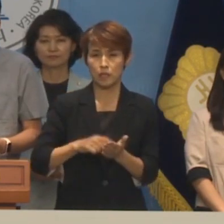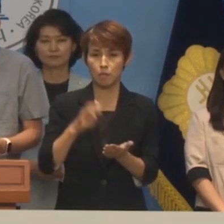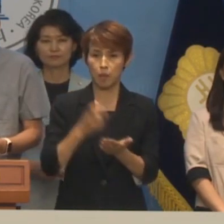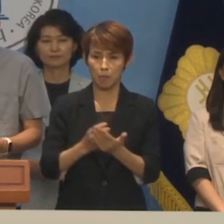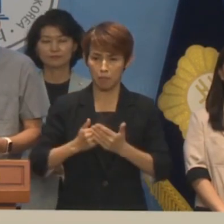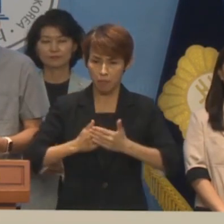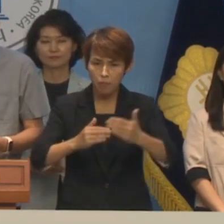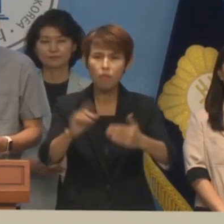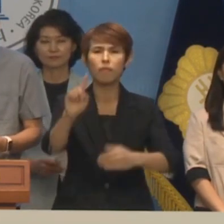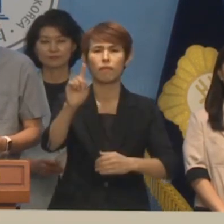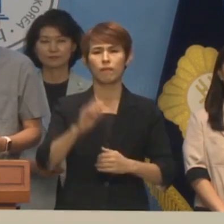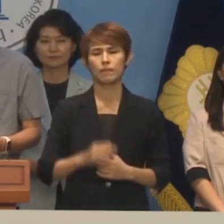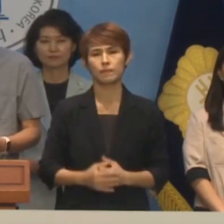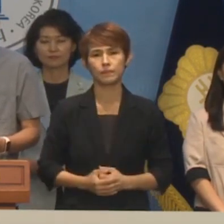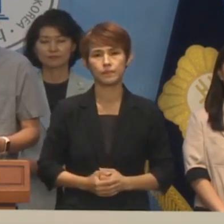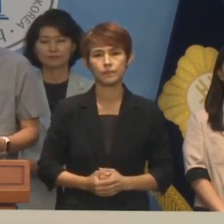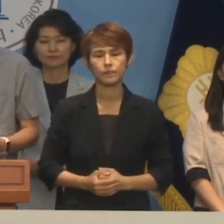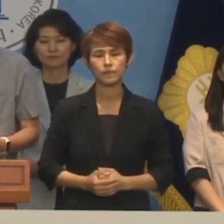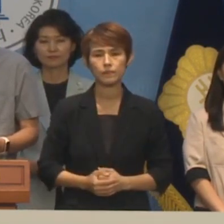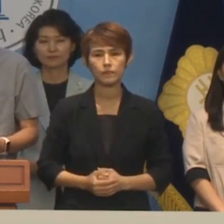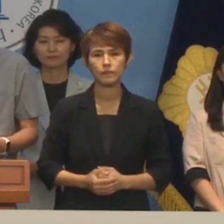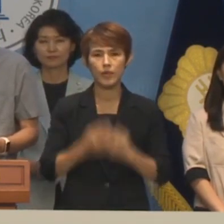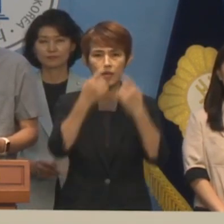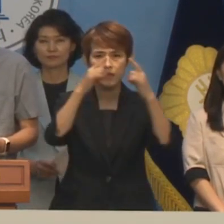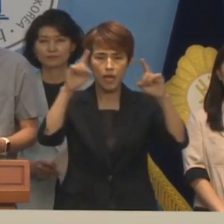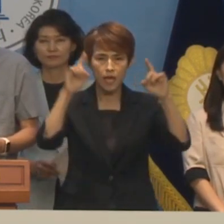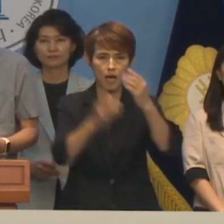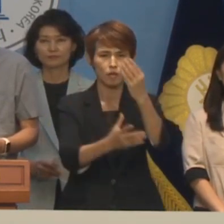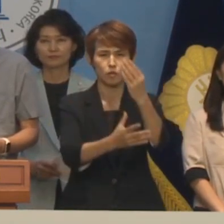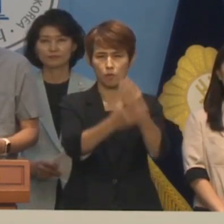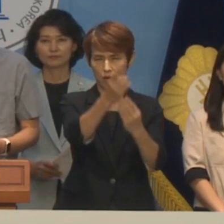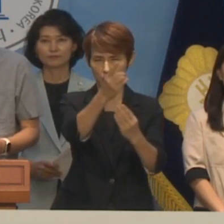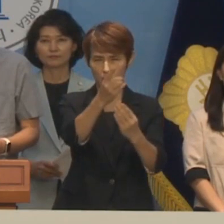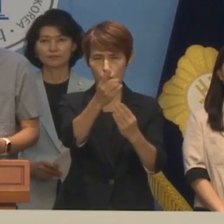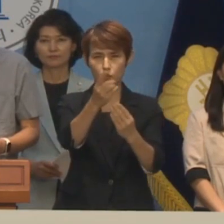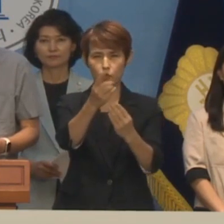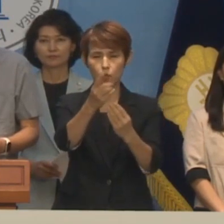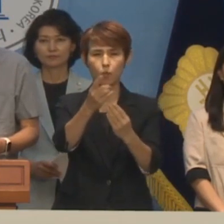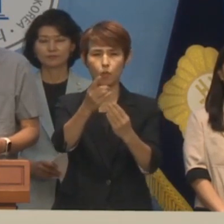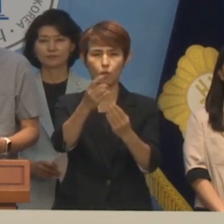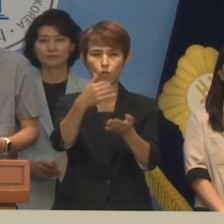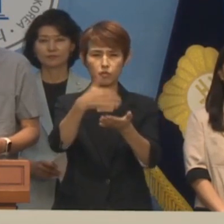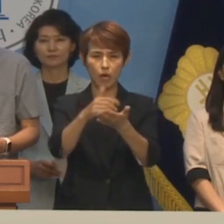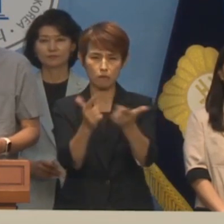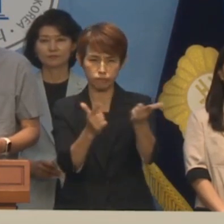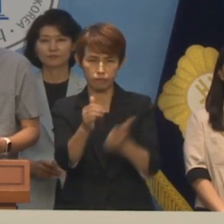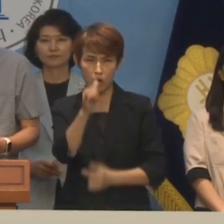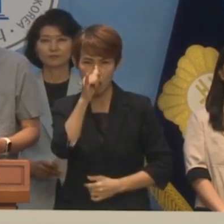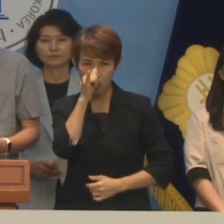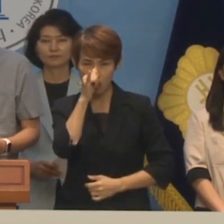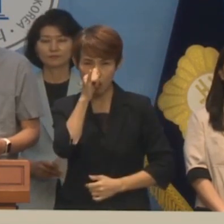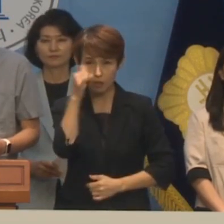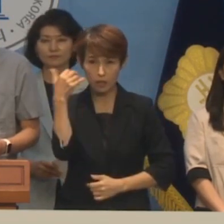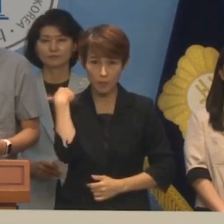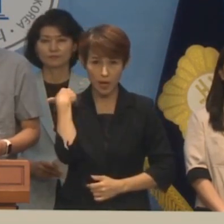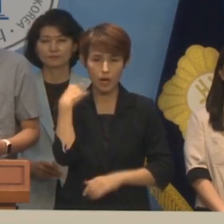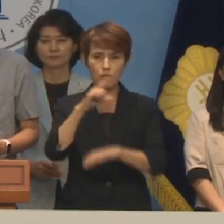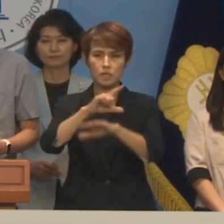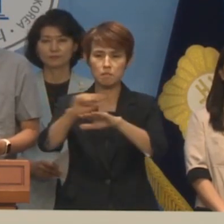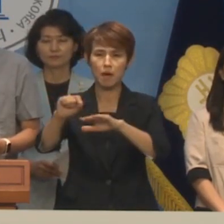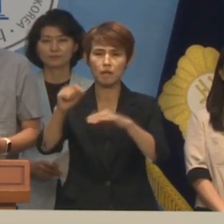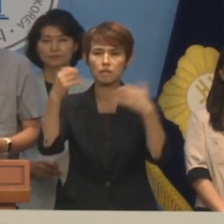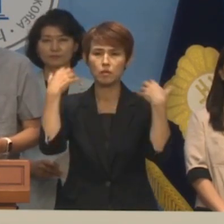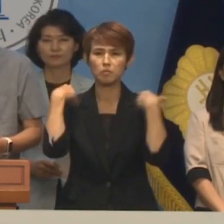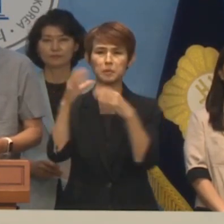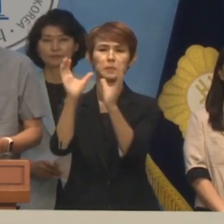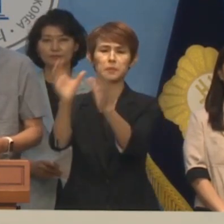있다. 결국 대학 통폐합 등 구조조정의 굳은 뒷설거지를